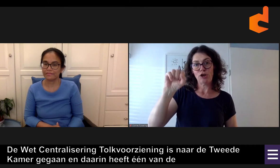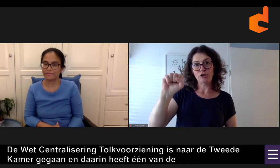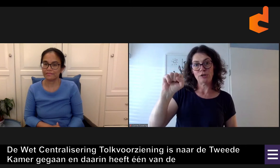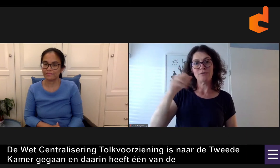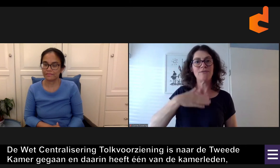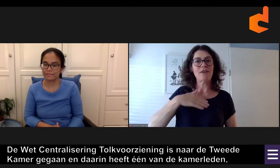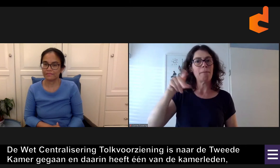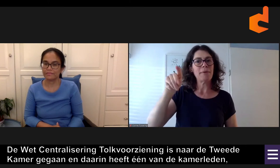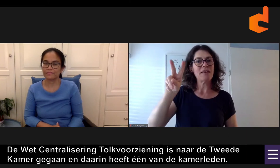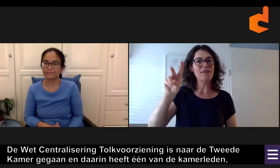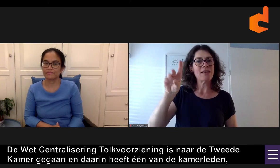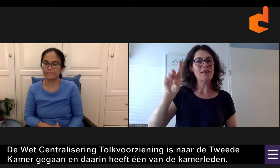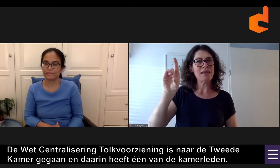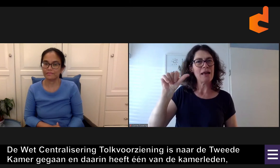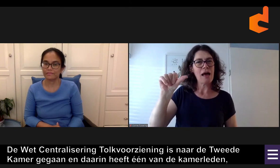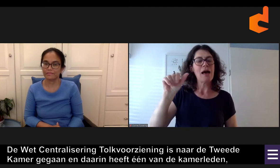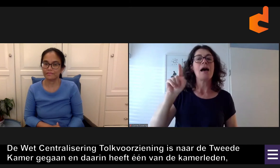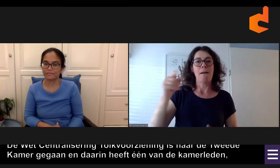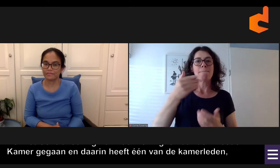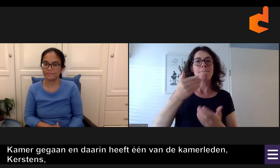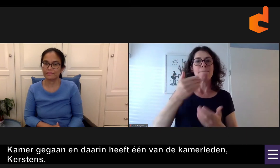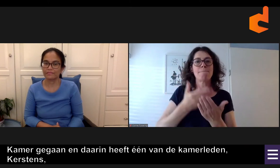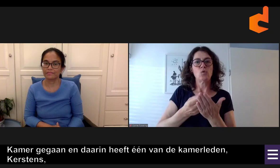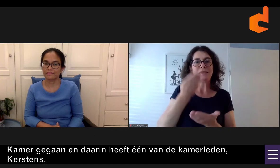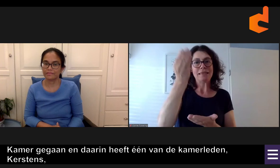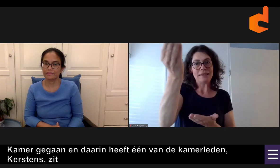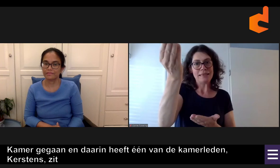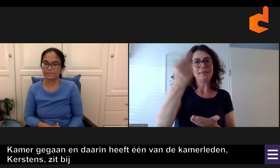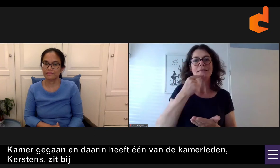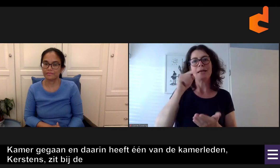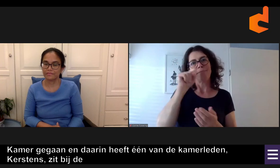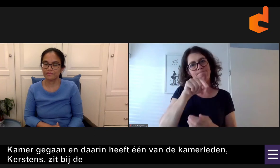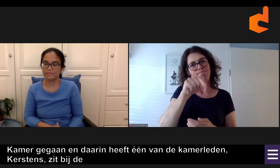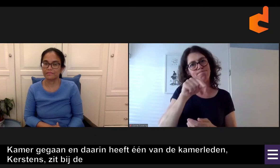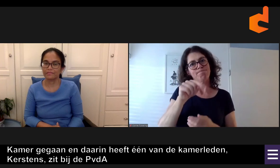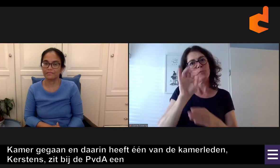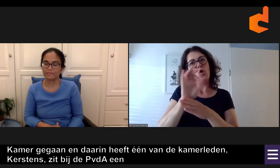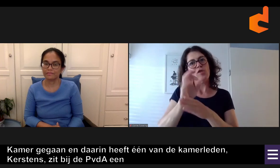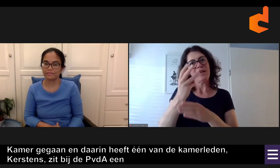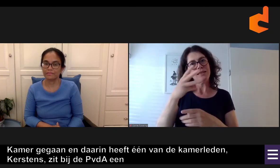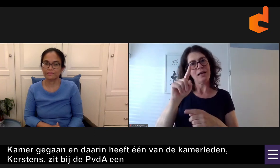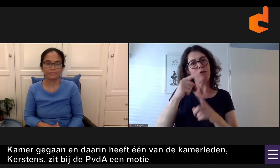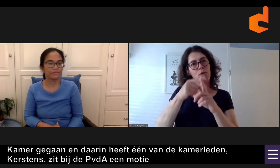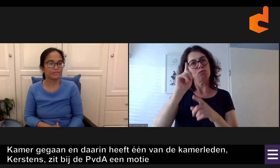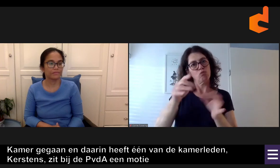naam is Kerstens, hij zit bij de PvdA, die heeft een motie ingediend en heeft gezegd, ja,